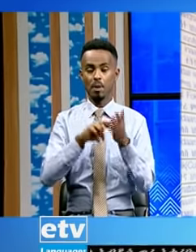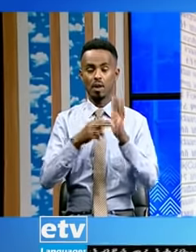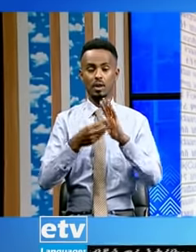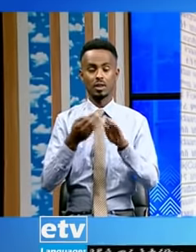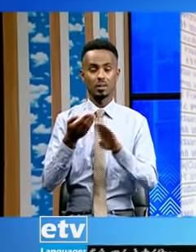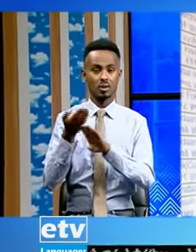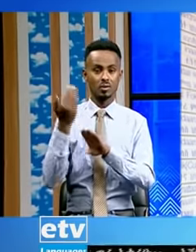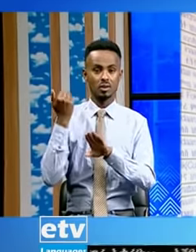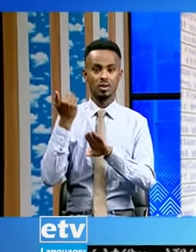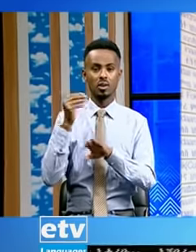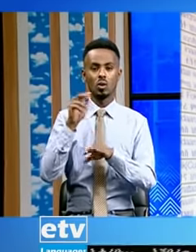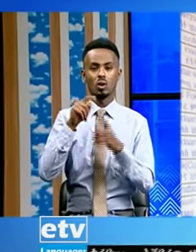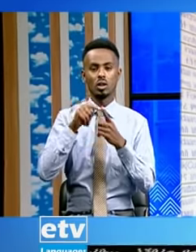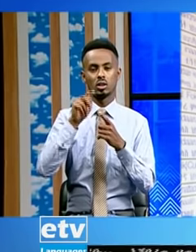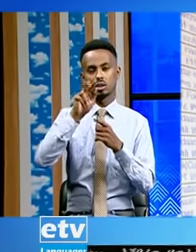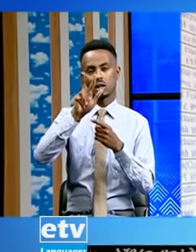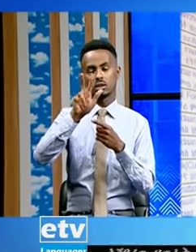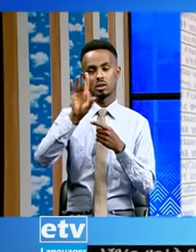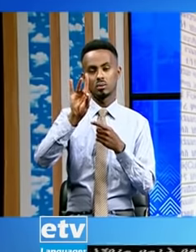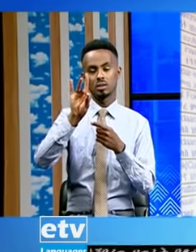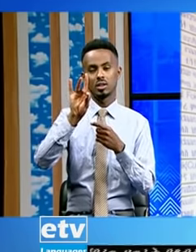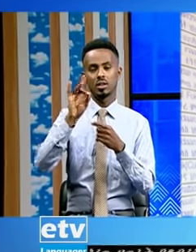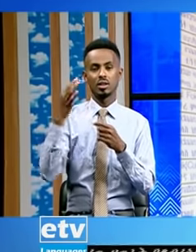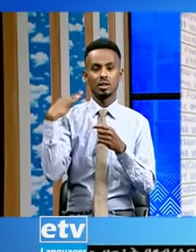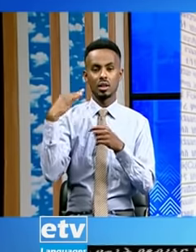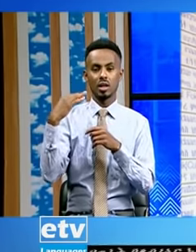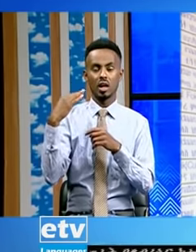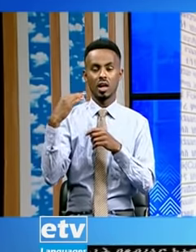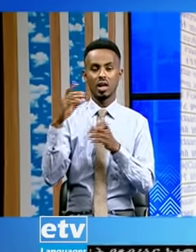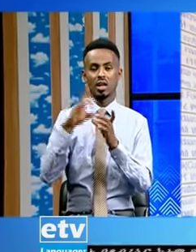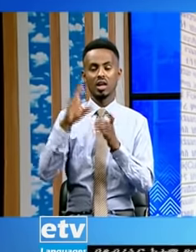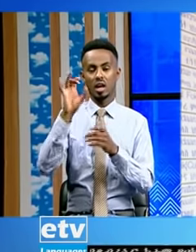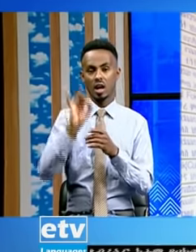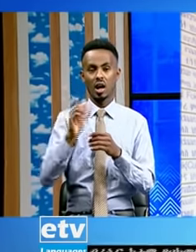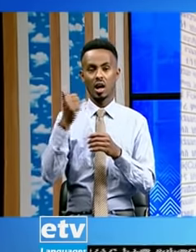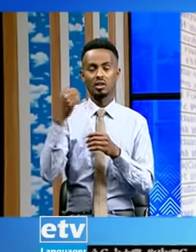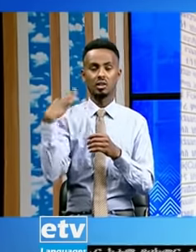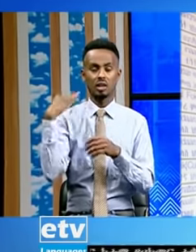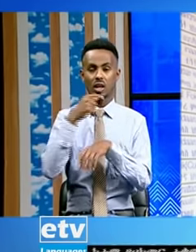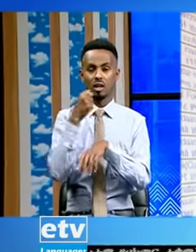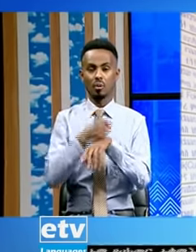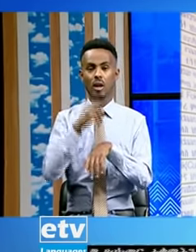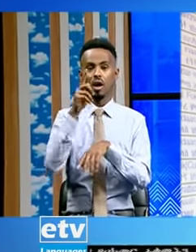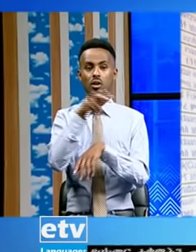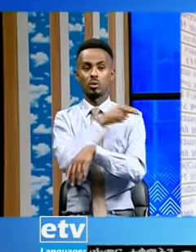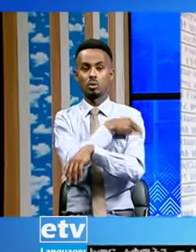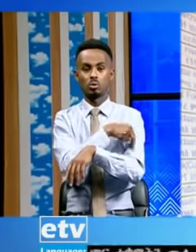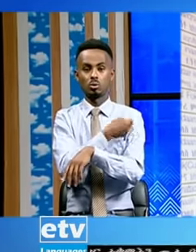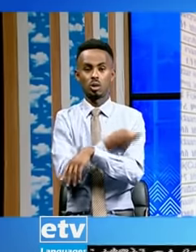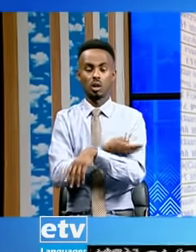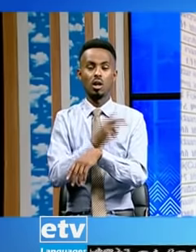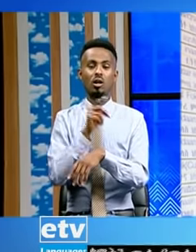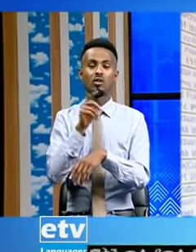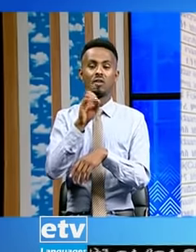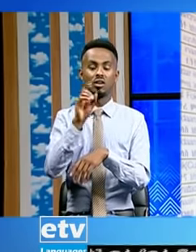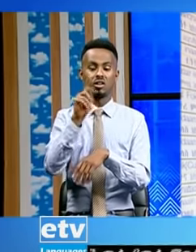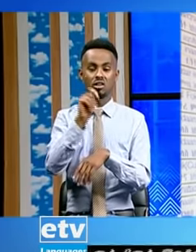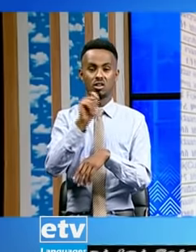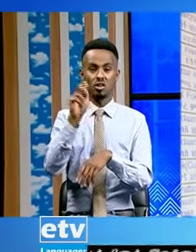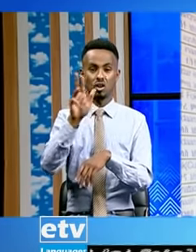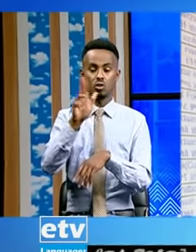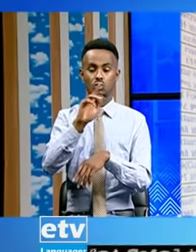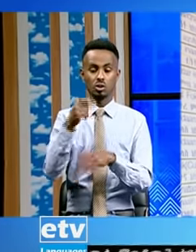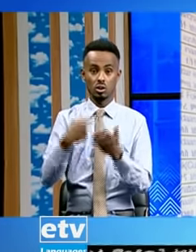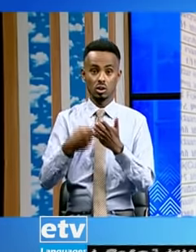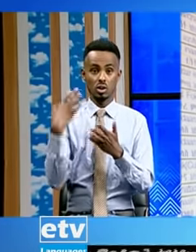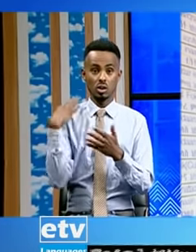ከዚህ በፊት ወደ 38 ጤና ጣቢያ ነው ጤና ኬላ 10 ጤና ጣቢያ አንድ ሆስፒታል ፈንቲረሱ ላይ የነበረ ነው። እዚህ